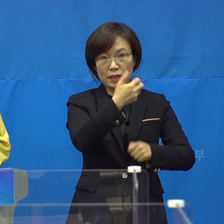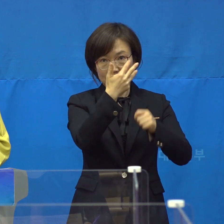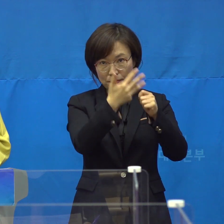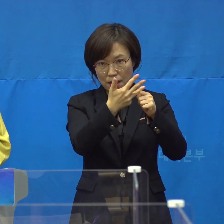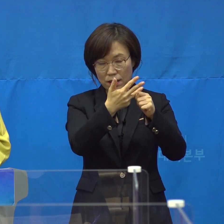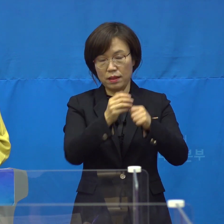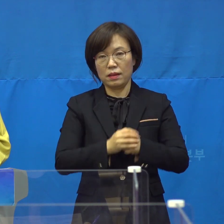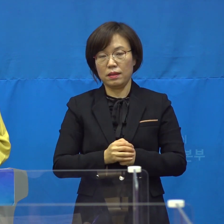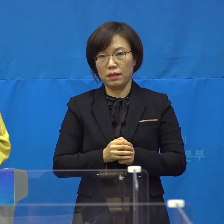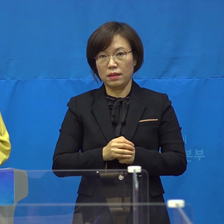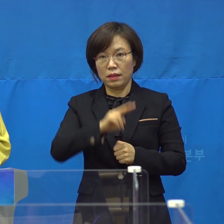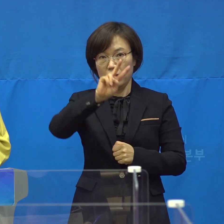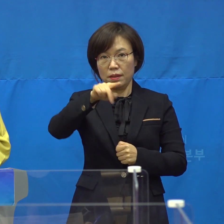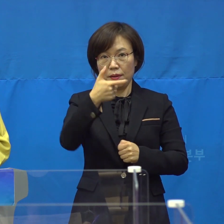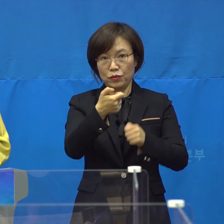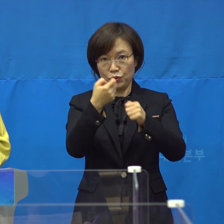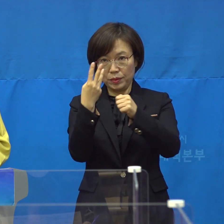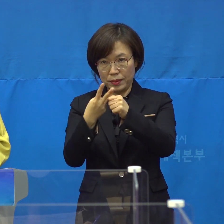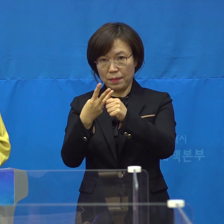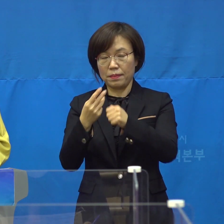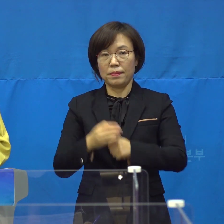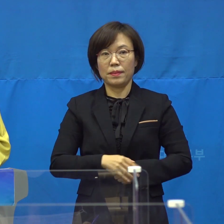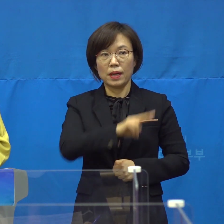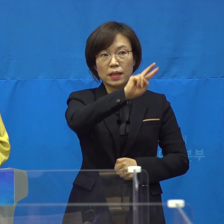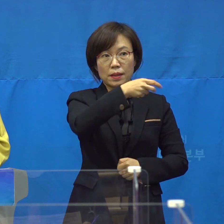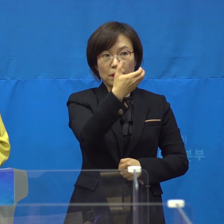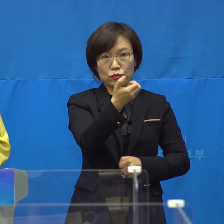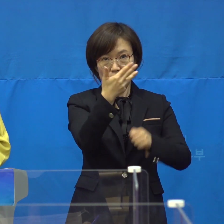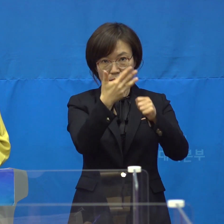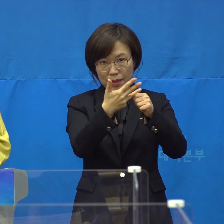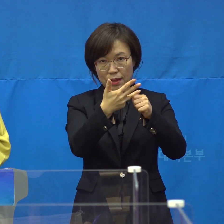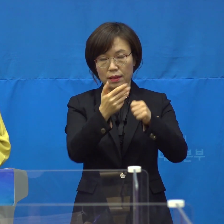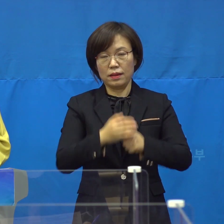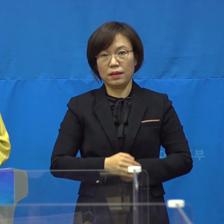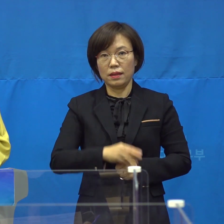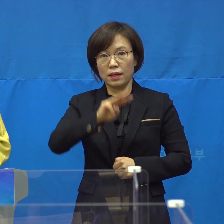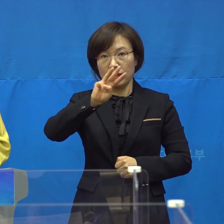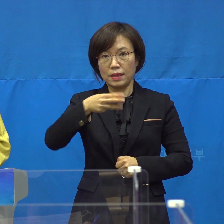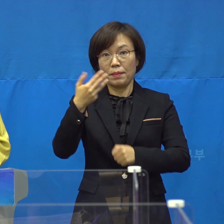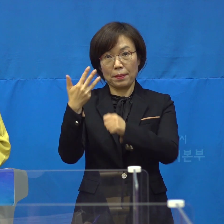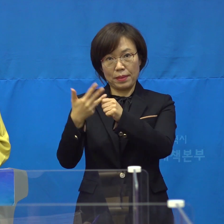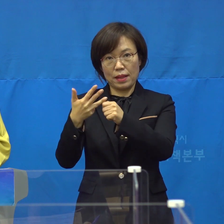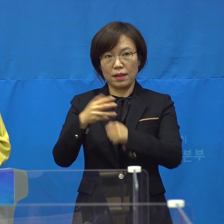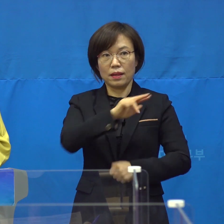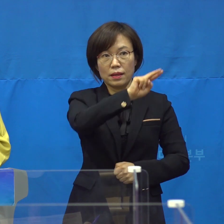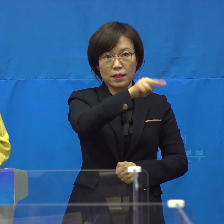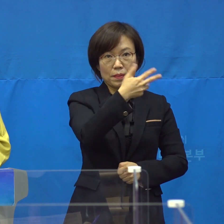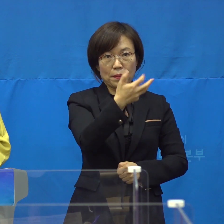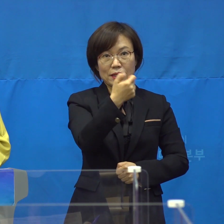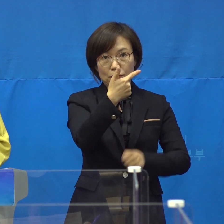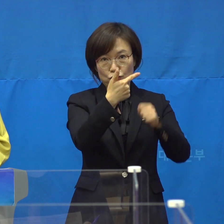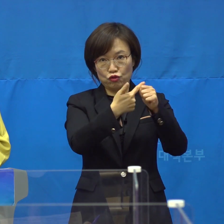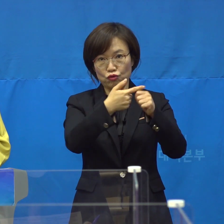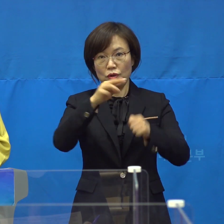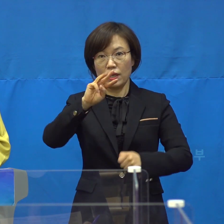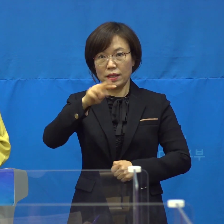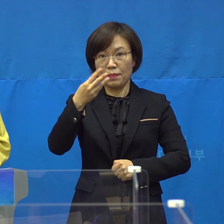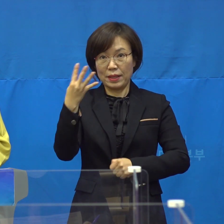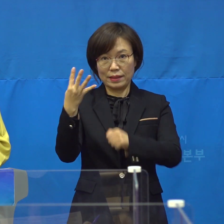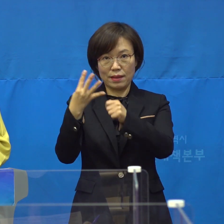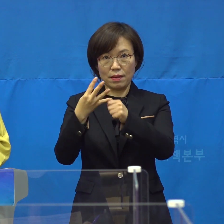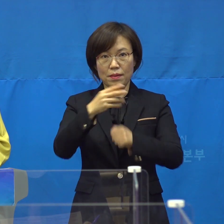328번, 263번, 298번, 308번, 286번,